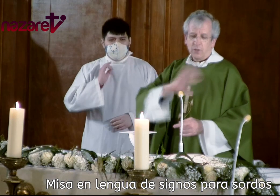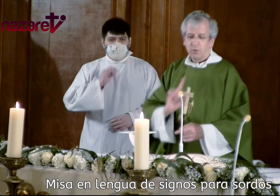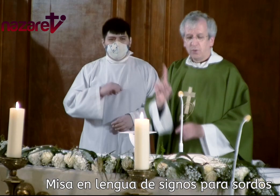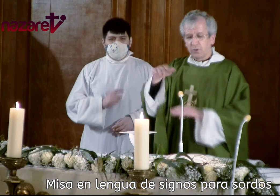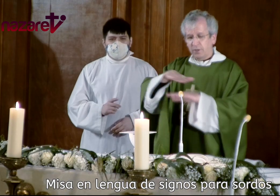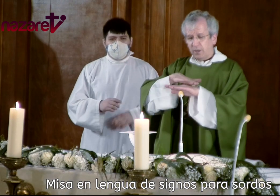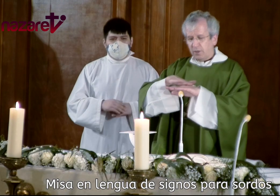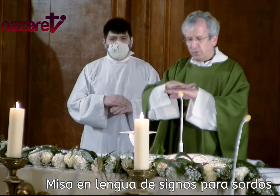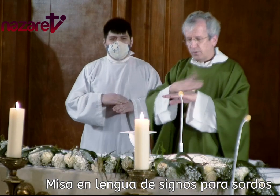corderos